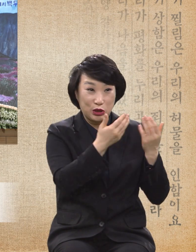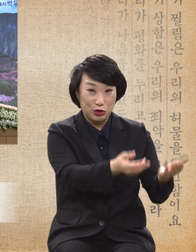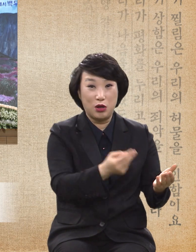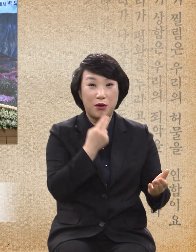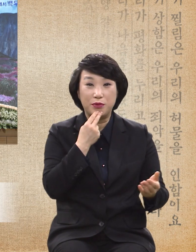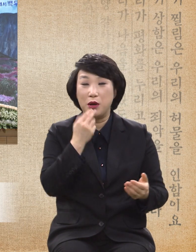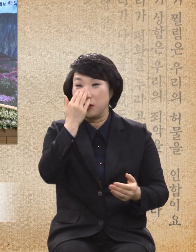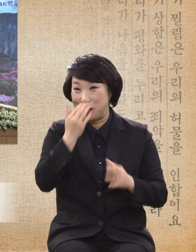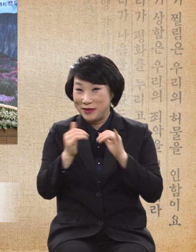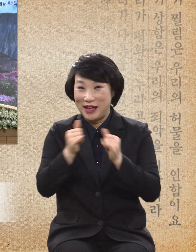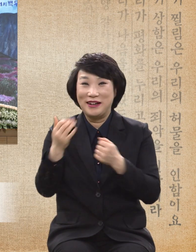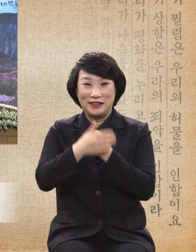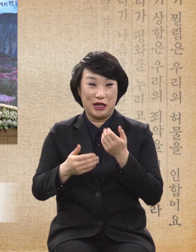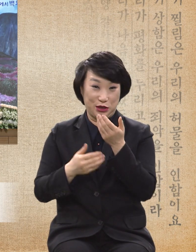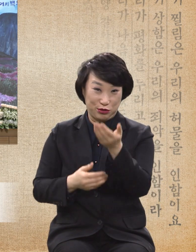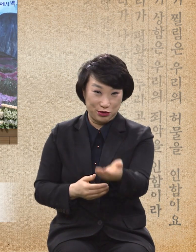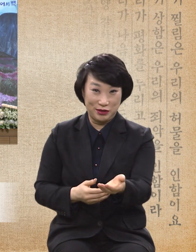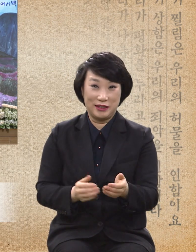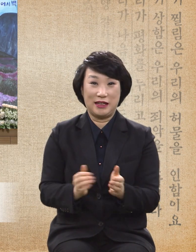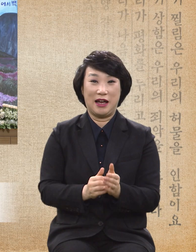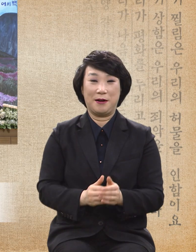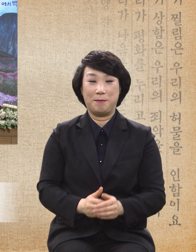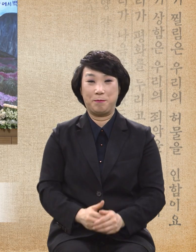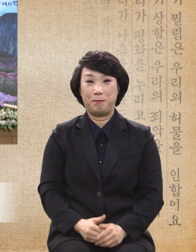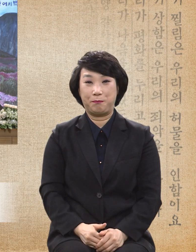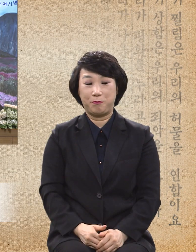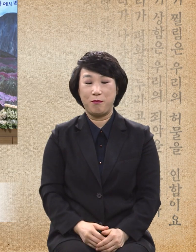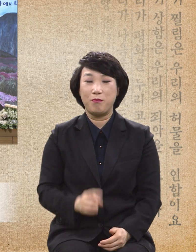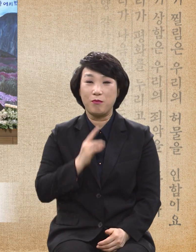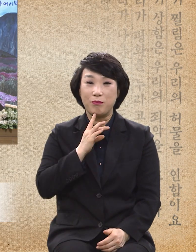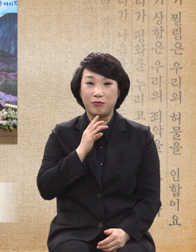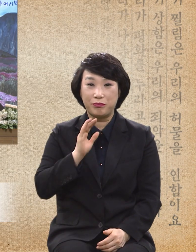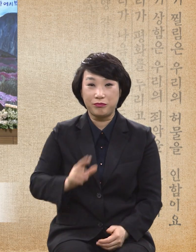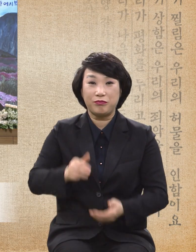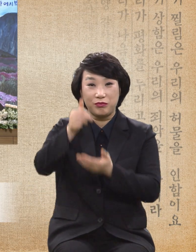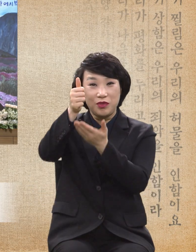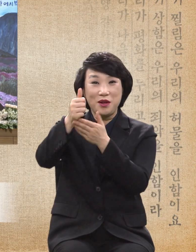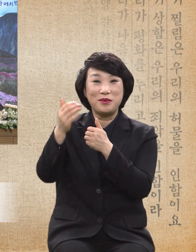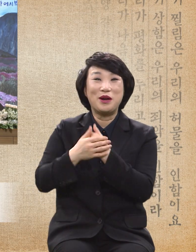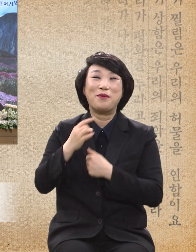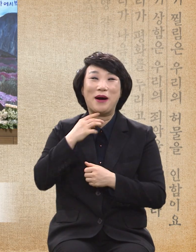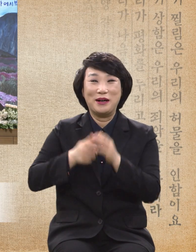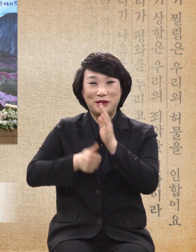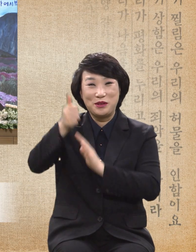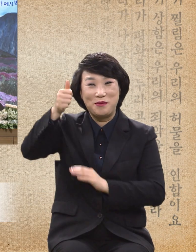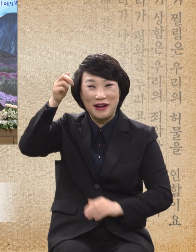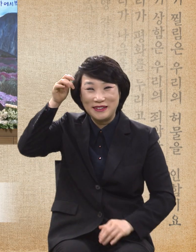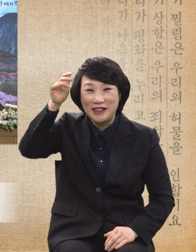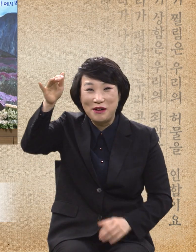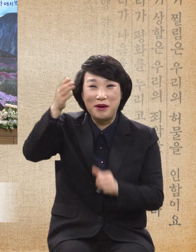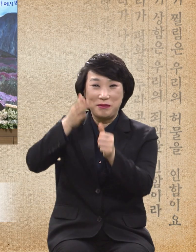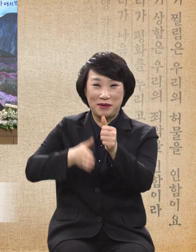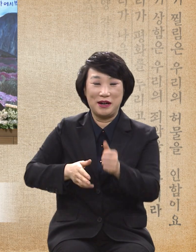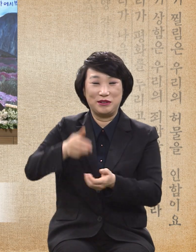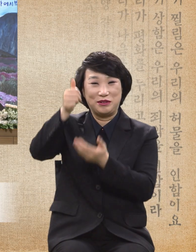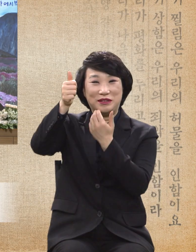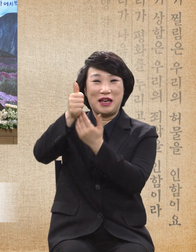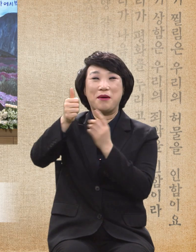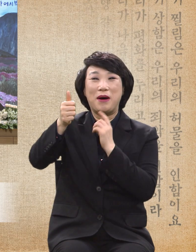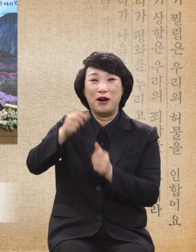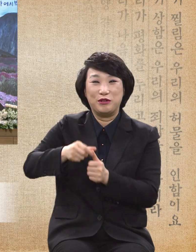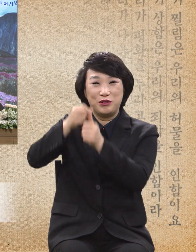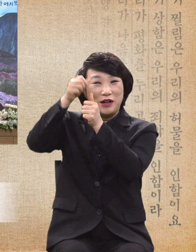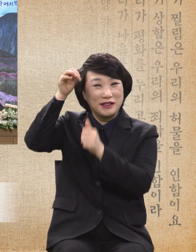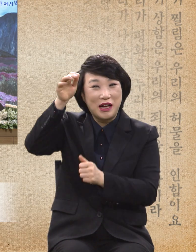자에게 은혜를 주신다 하였느니라. 오직 주님으로만 소망을 바라라. 주님으로만